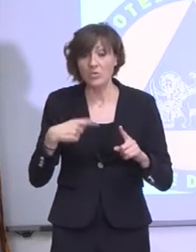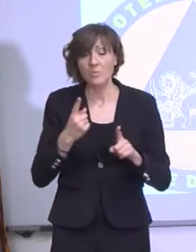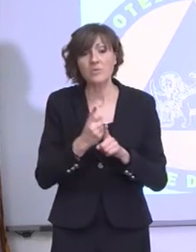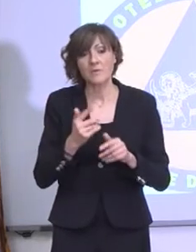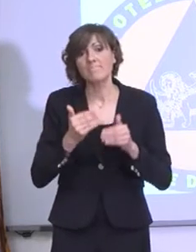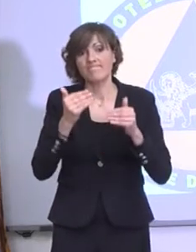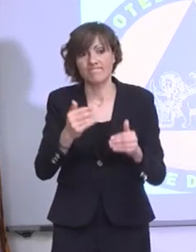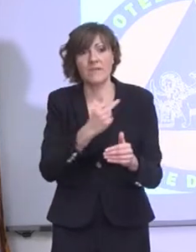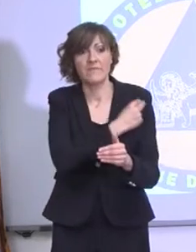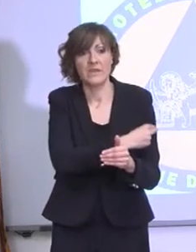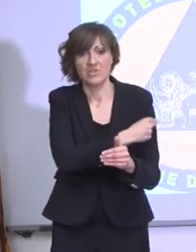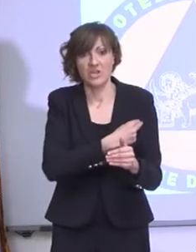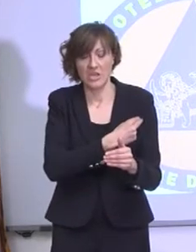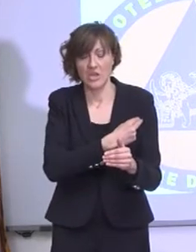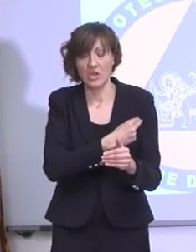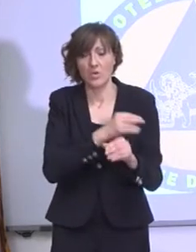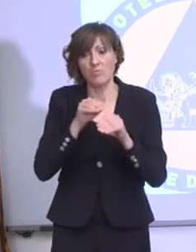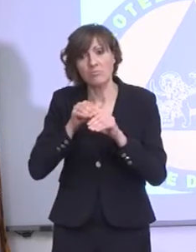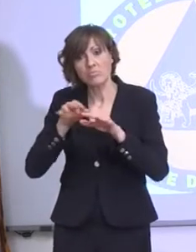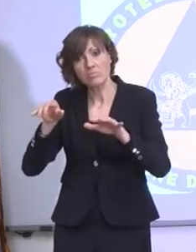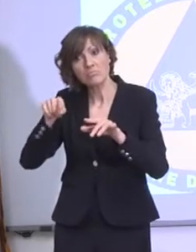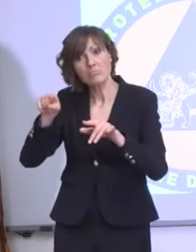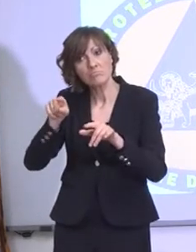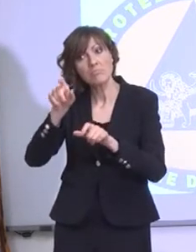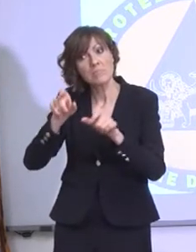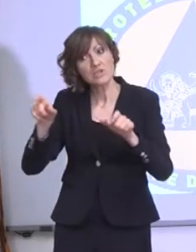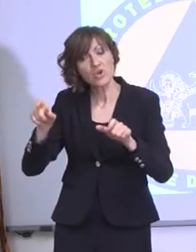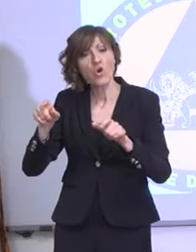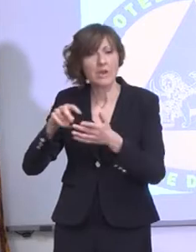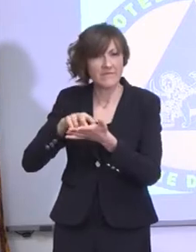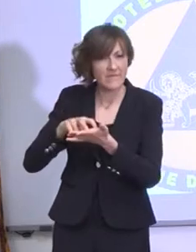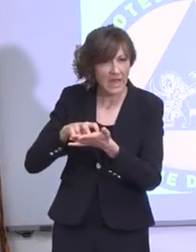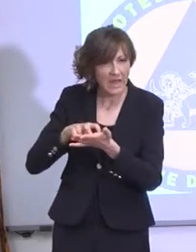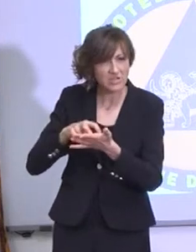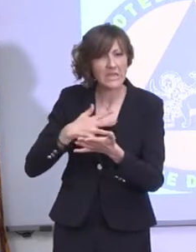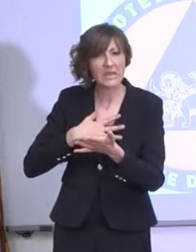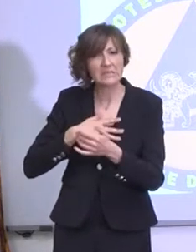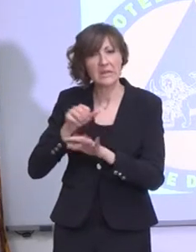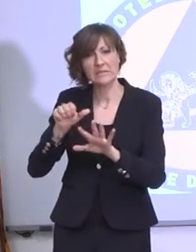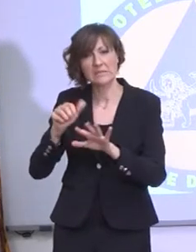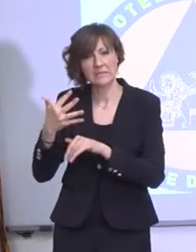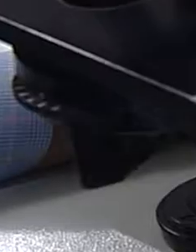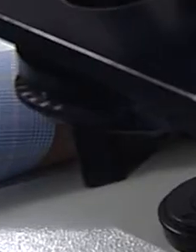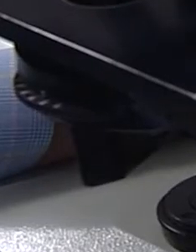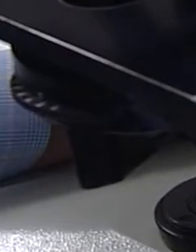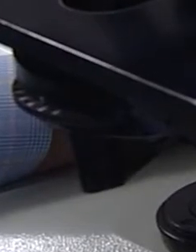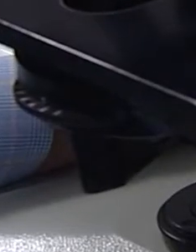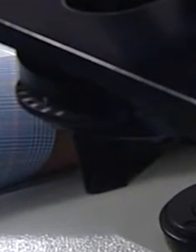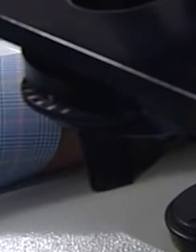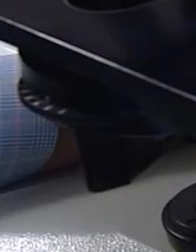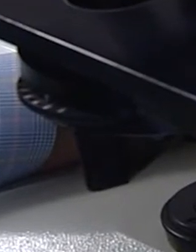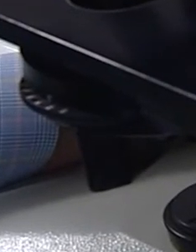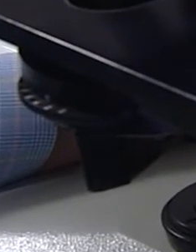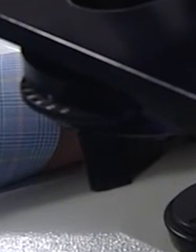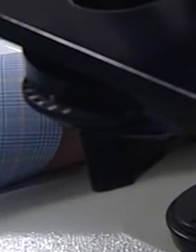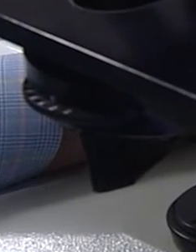somministrare il vaccino in soggetti potenzialmente più fragili di età superiore ai 65. E i soggetti